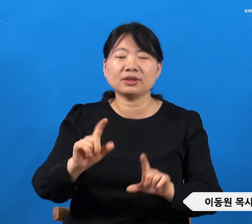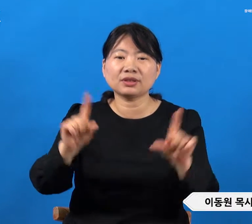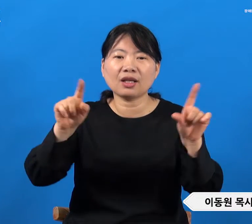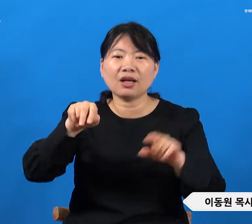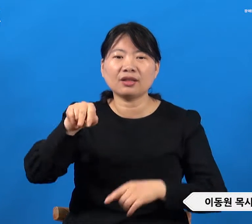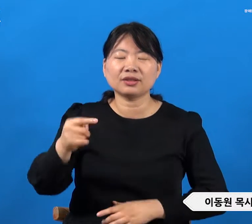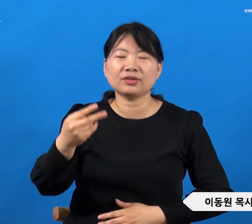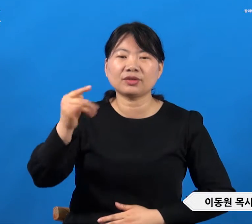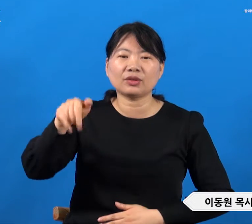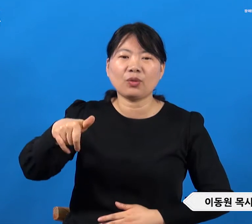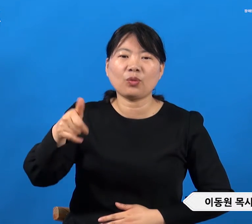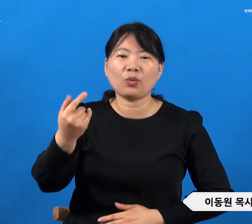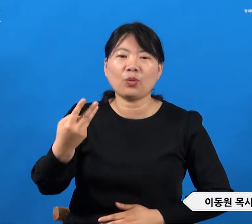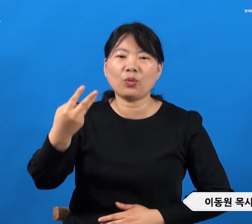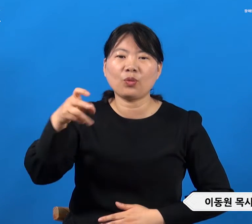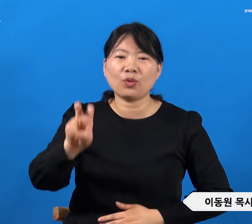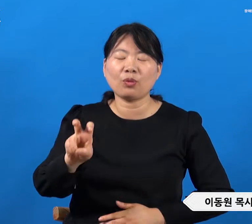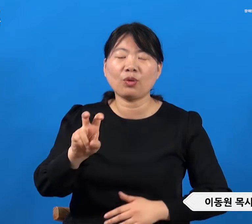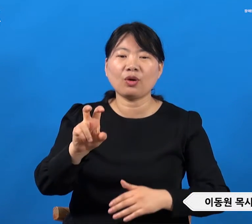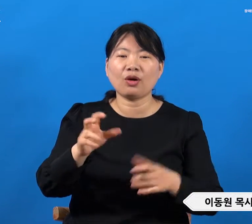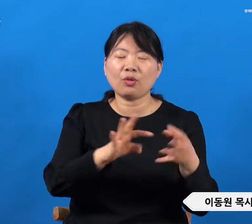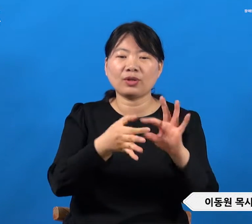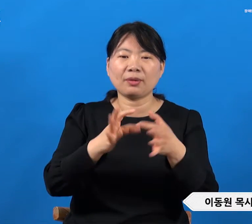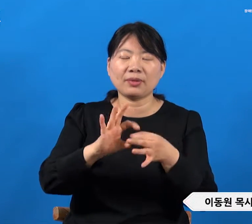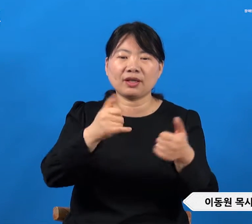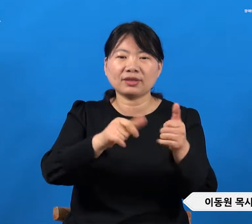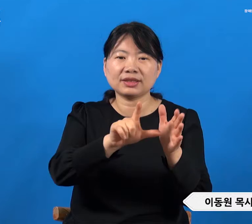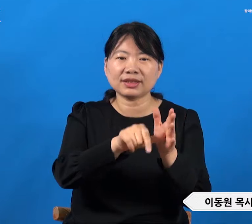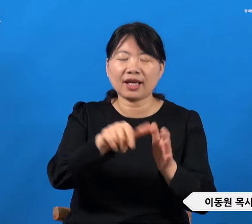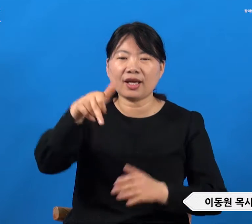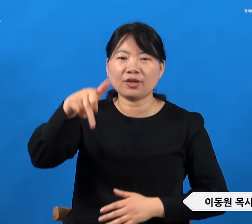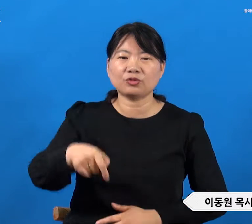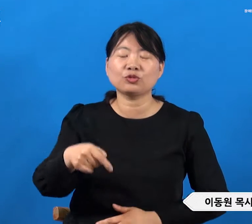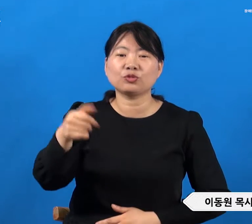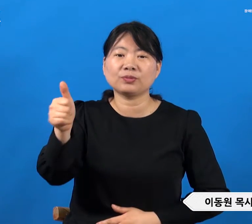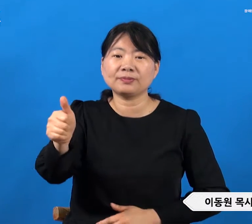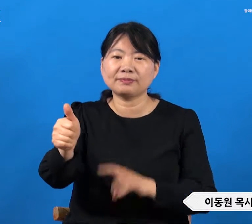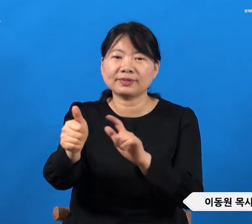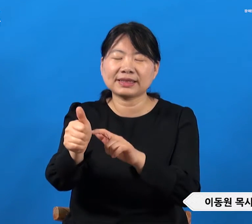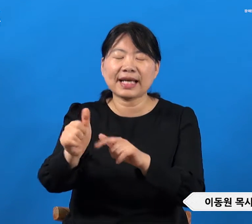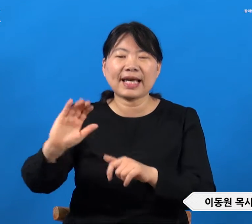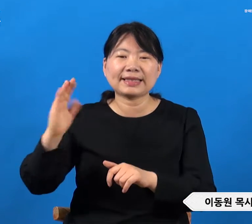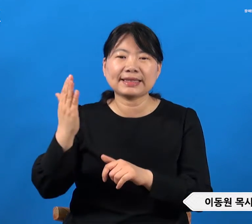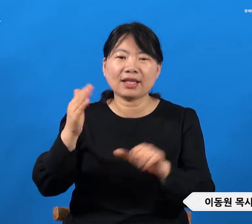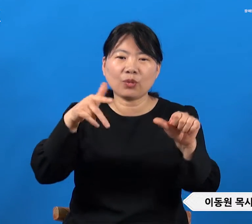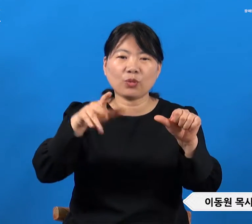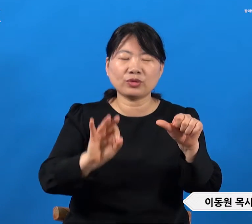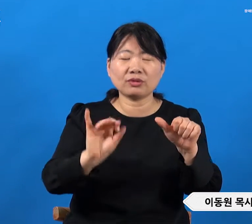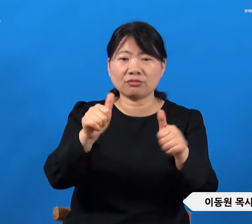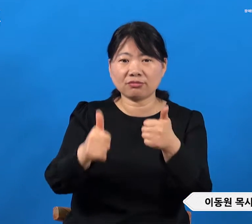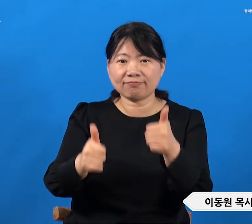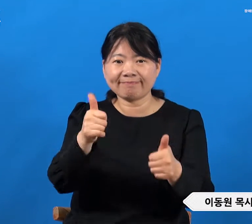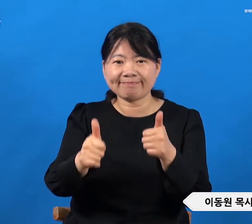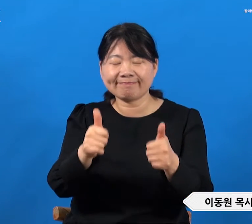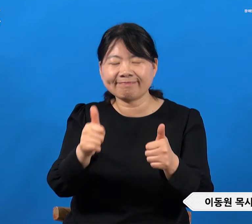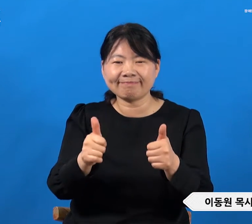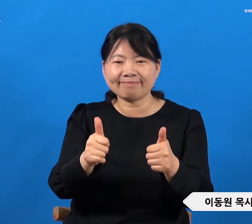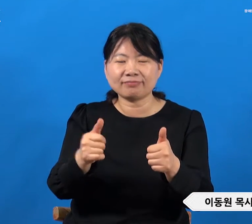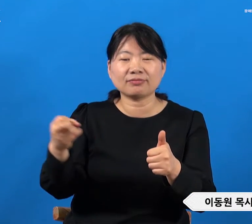1912년 스톡홀름 올림픽 경기에서 쿠베르탕 남작은 근대 5종